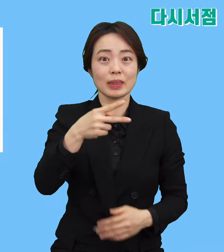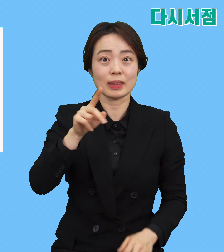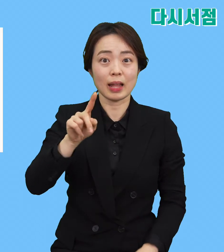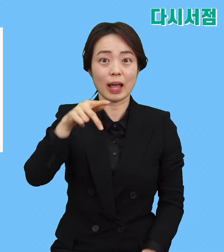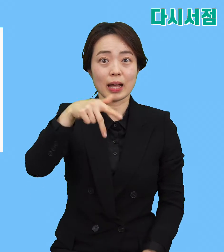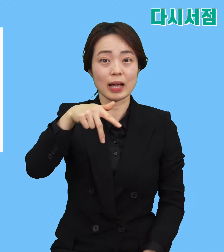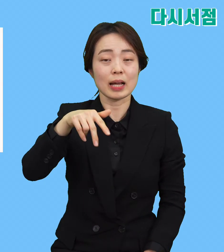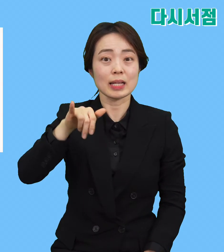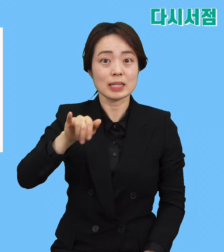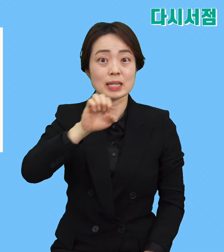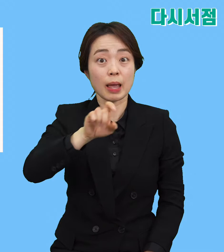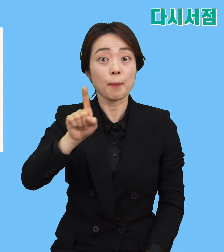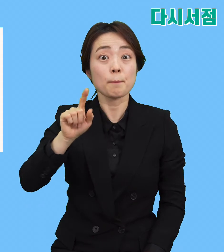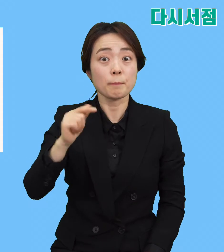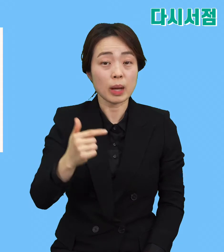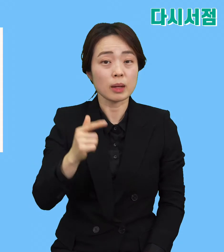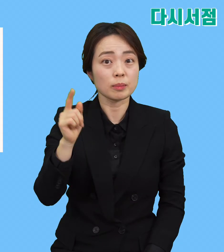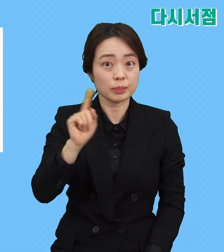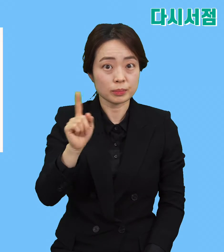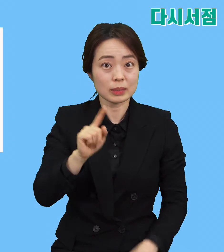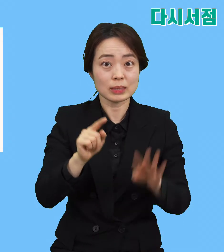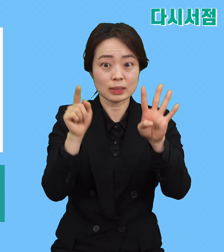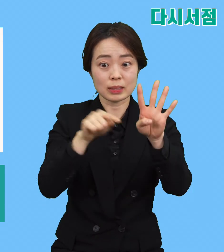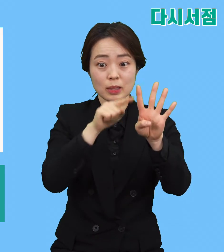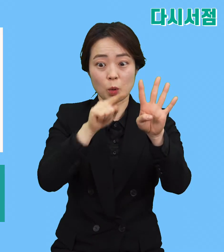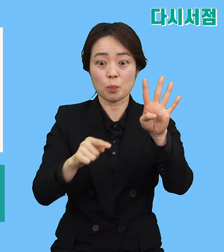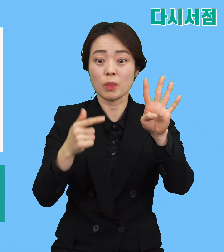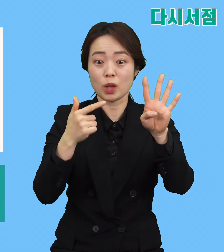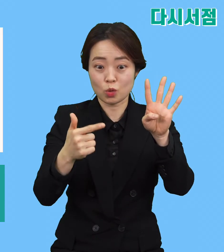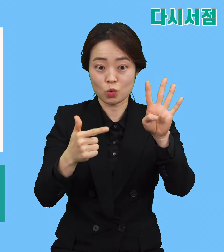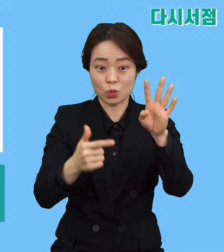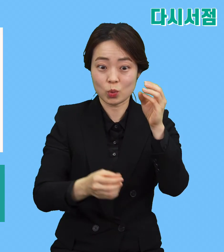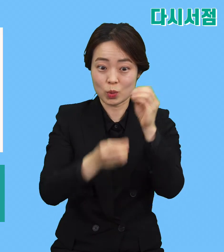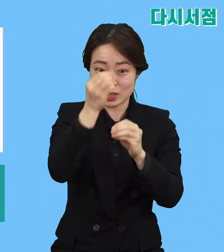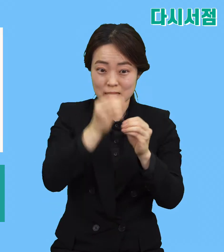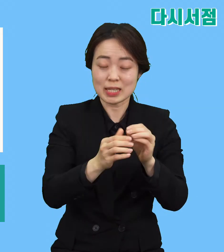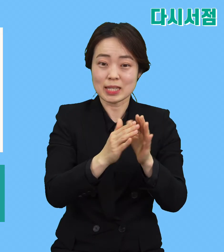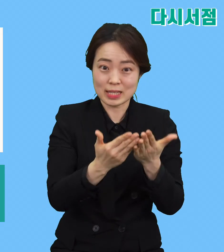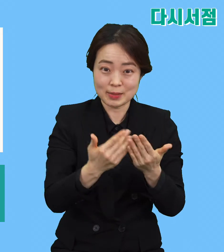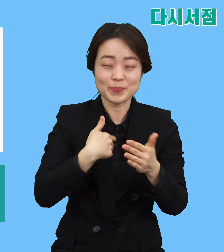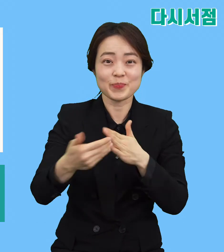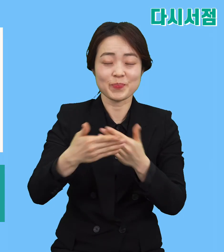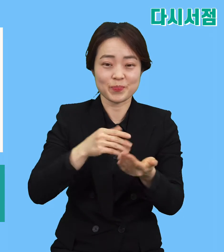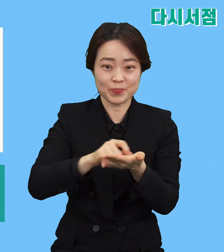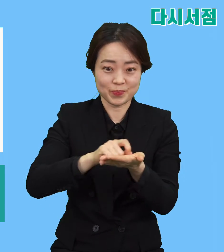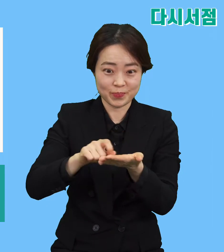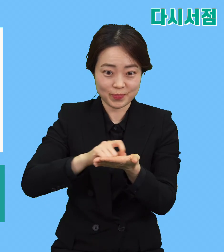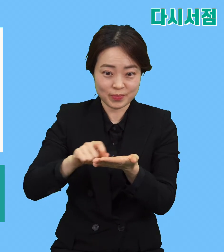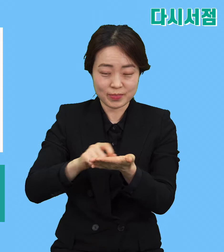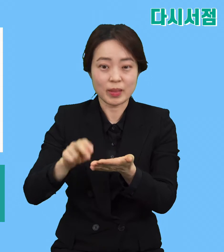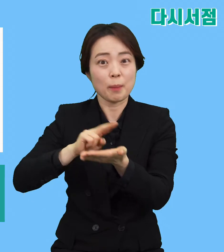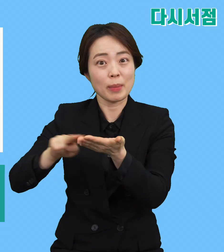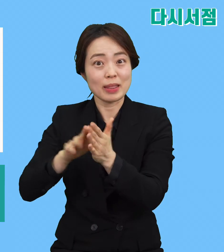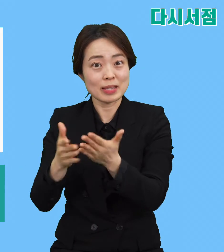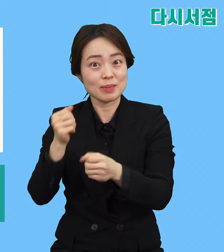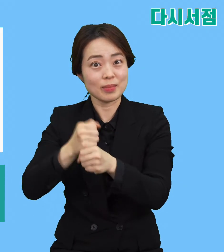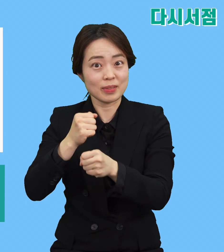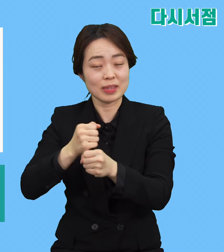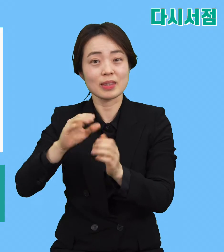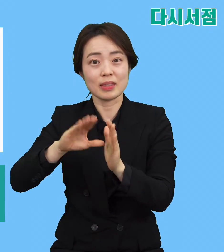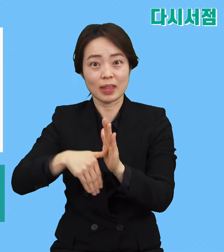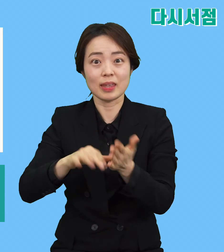닷지판이라고도 불리는 사륙판은 일반적으로 시집이나 에세이, 만화책을 만들 때 많이 쓰입니다.